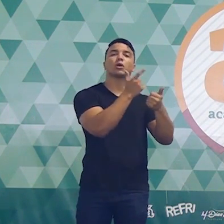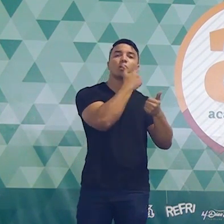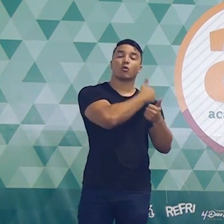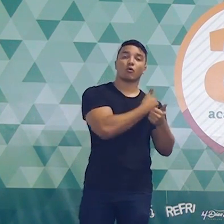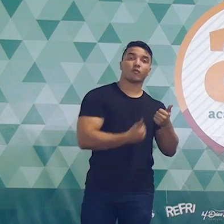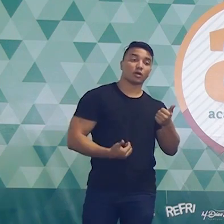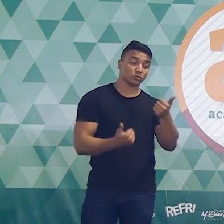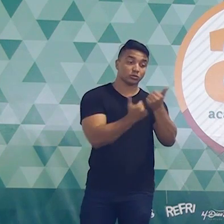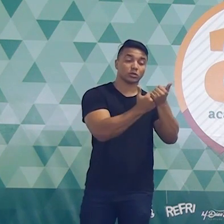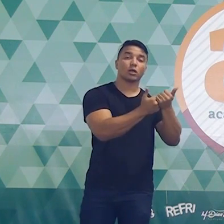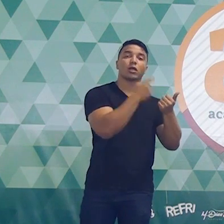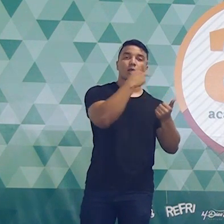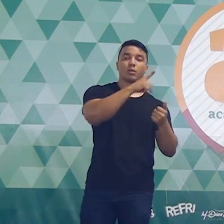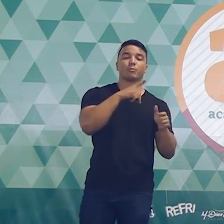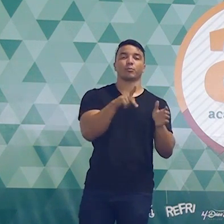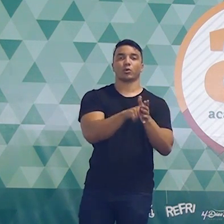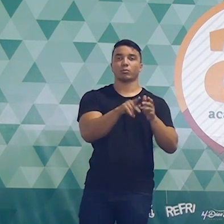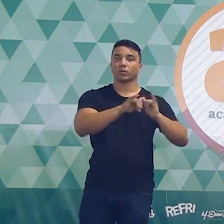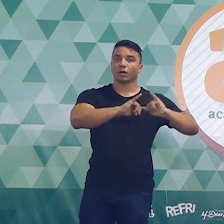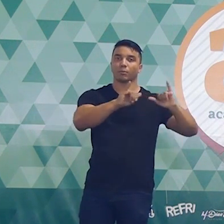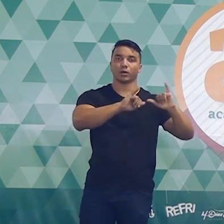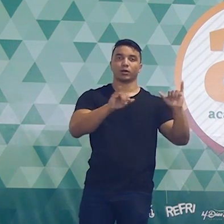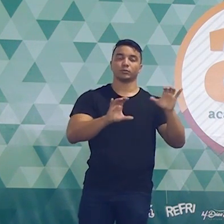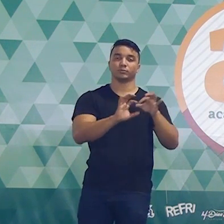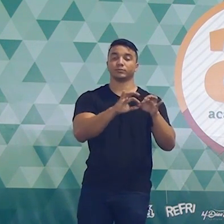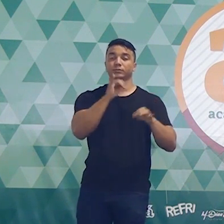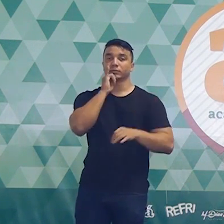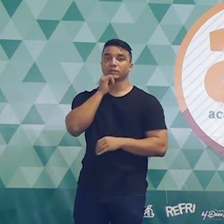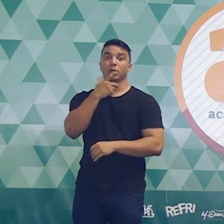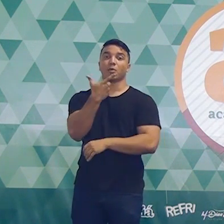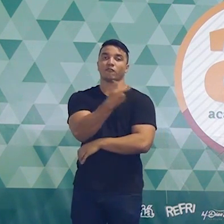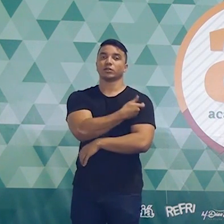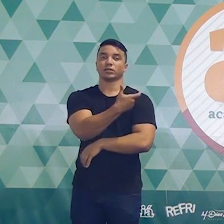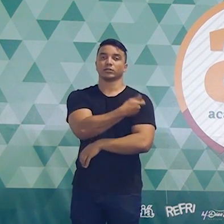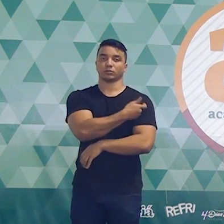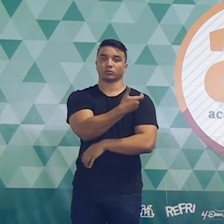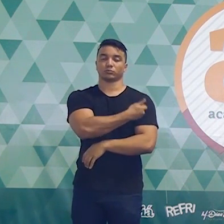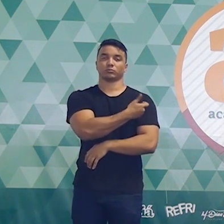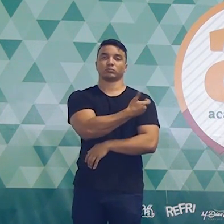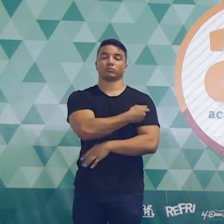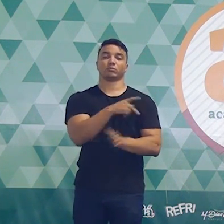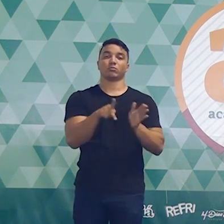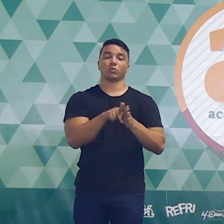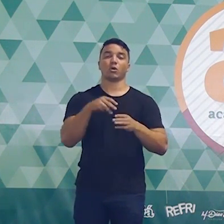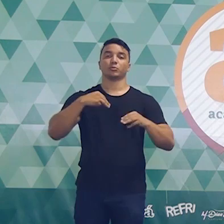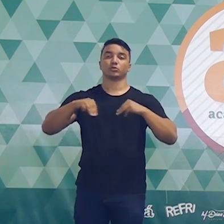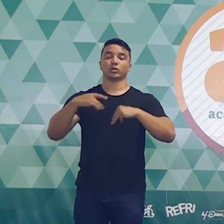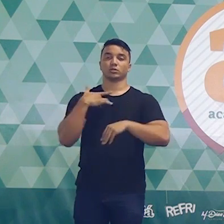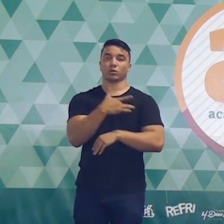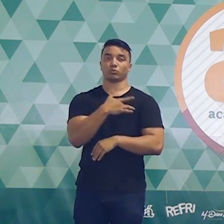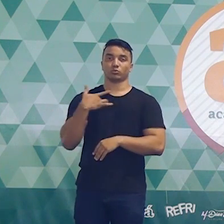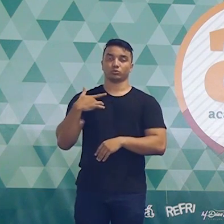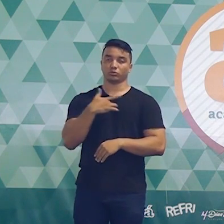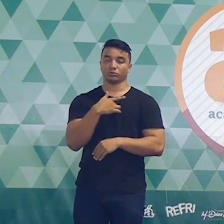na divulgação de campanhas. Quando eu tenho uma campanha de vacinação do Ministério da Saúde,